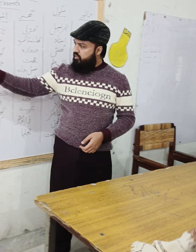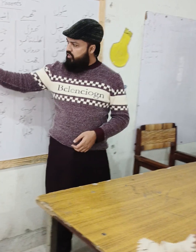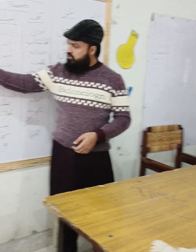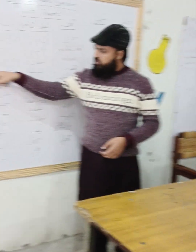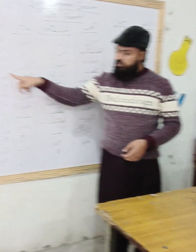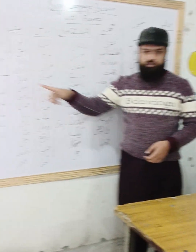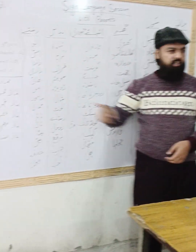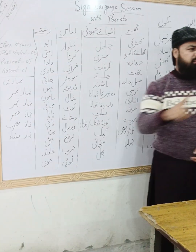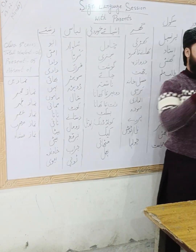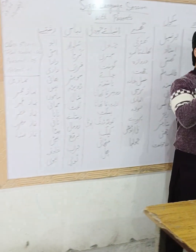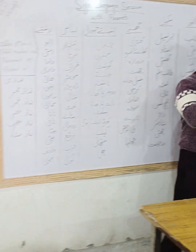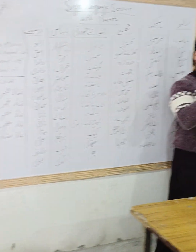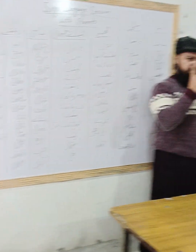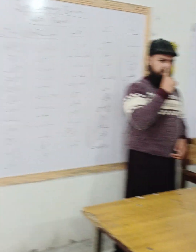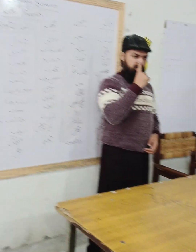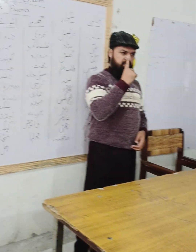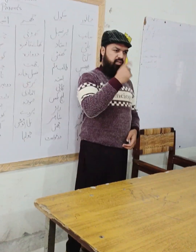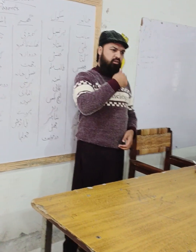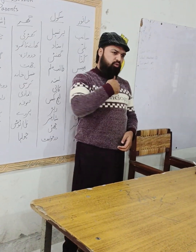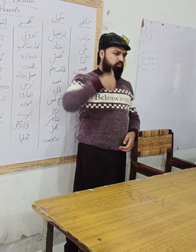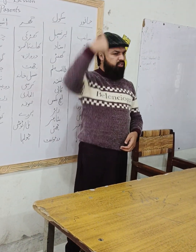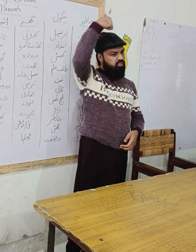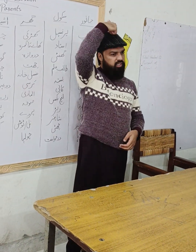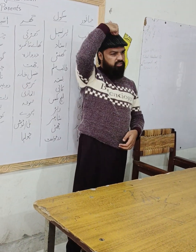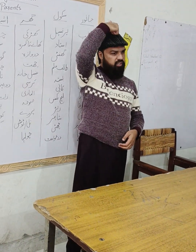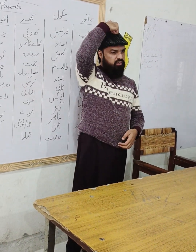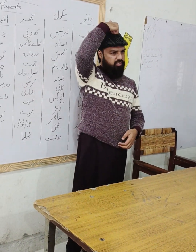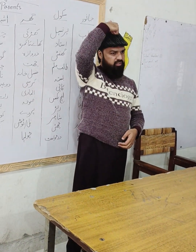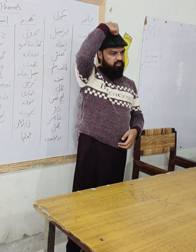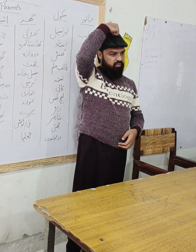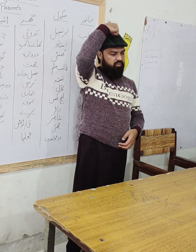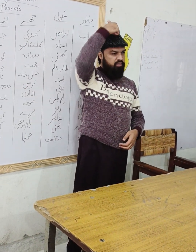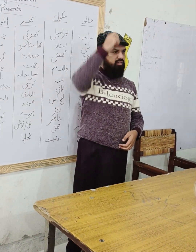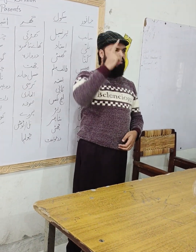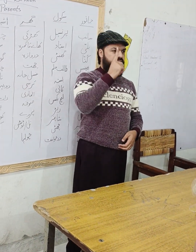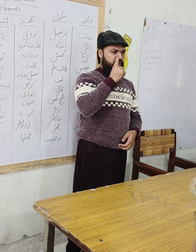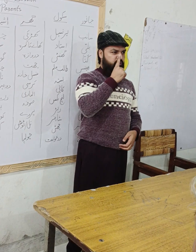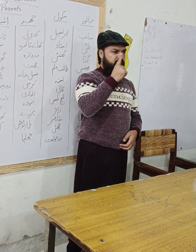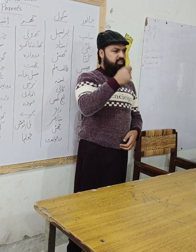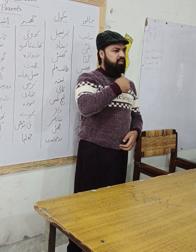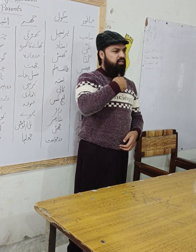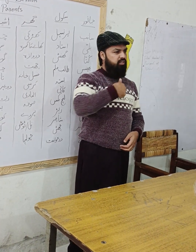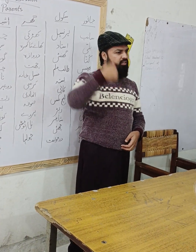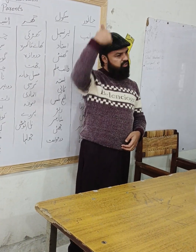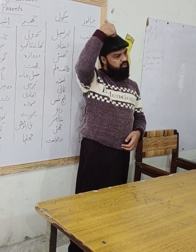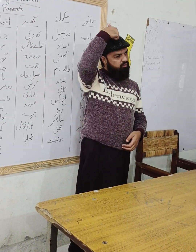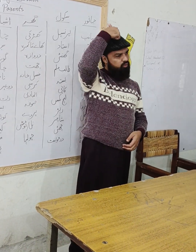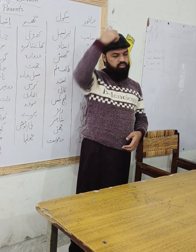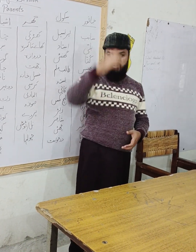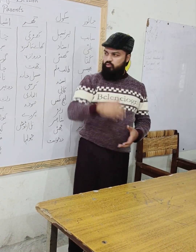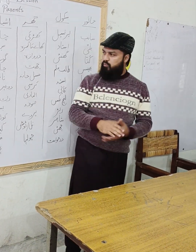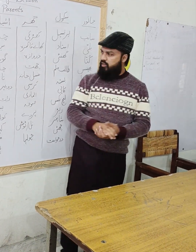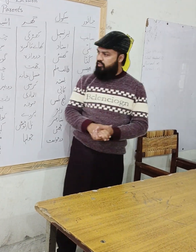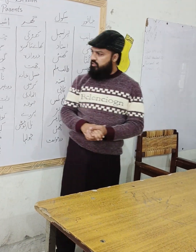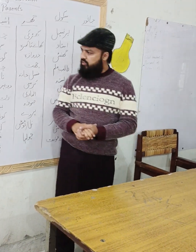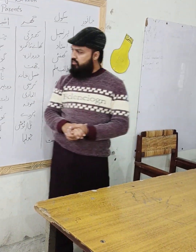दादी का है तो सादा आपने खातून का इशारा कर देना और वही चीज़ ऐसे आ जाएगी। ठीक है, खातून का इशारा करके वही चीज़ ऊपर आ